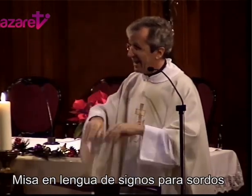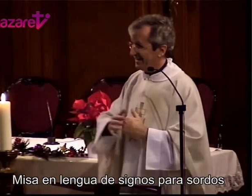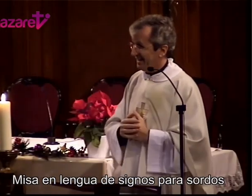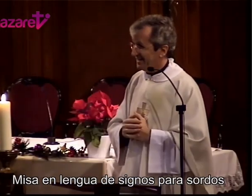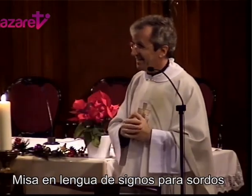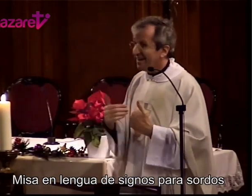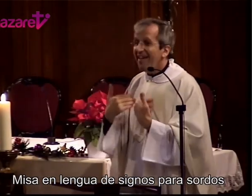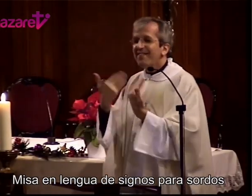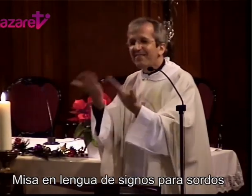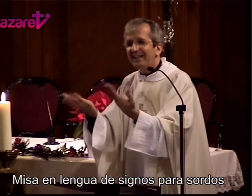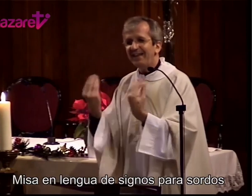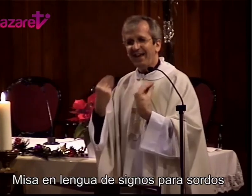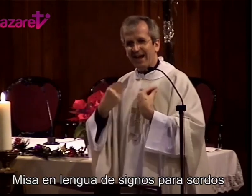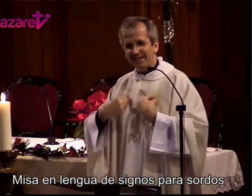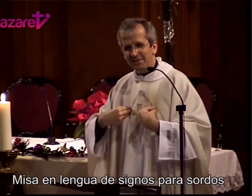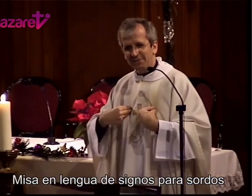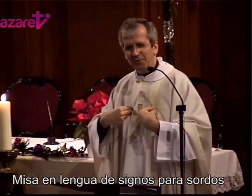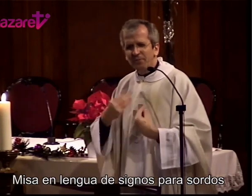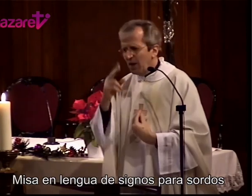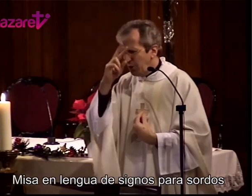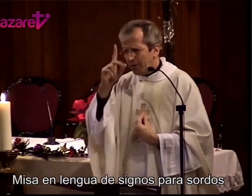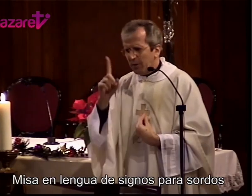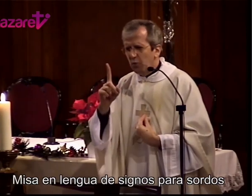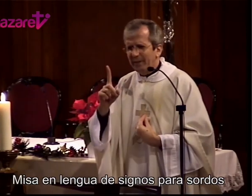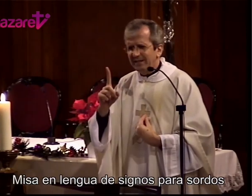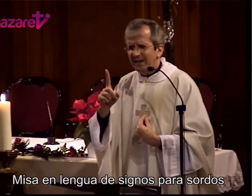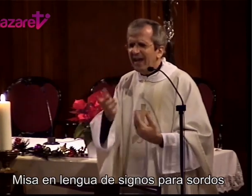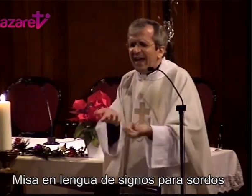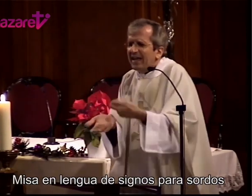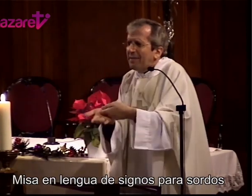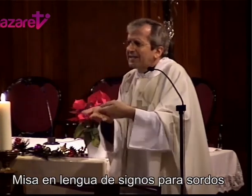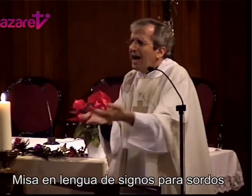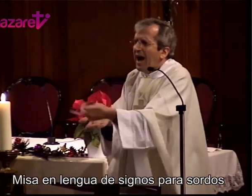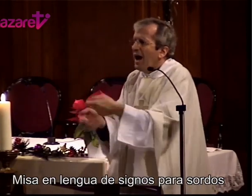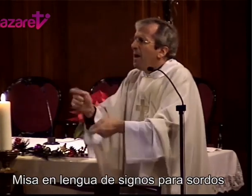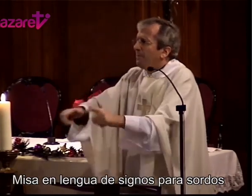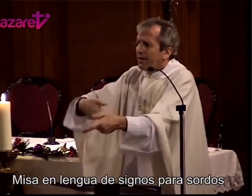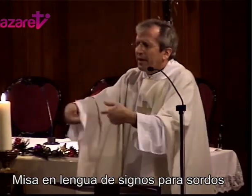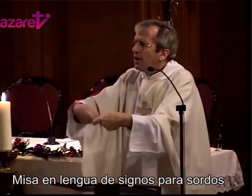regálate, es decir, date a ti mismo. No te preocupes en qué vas a poder